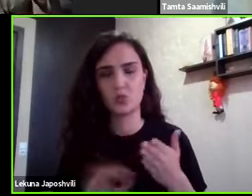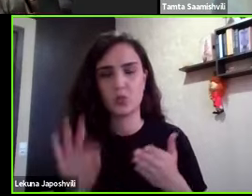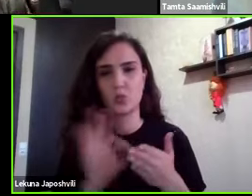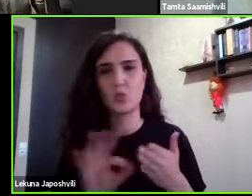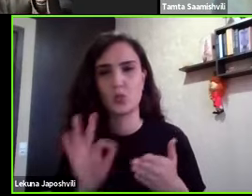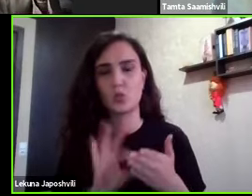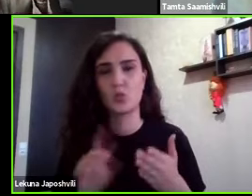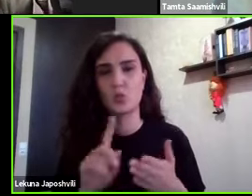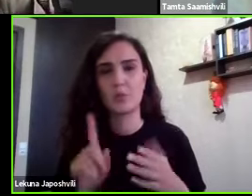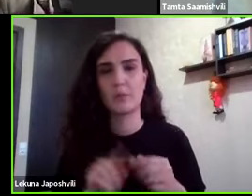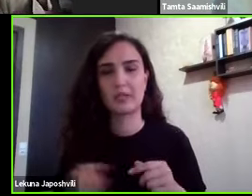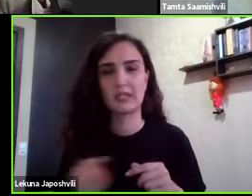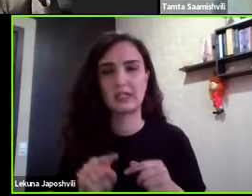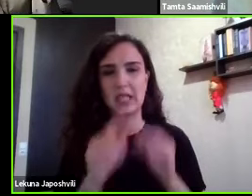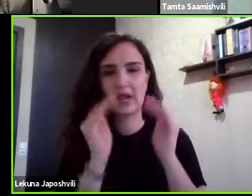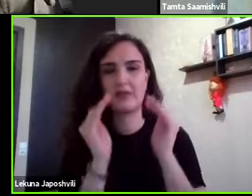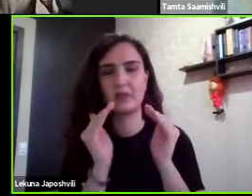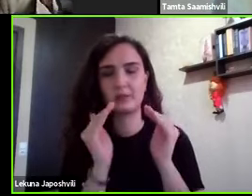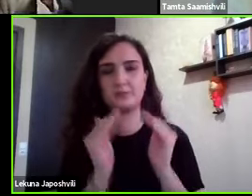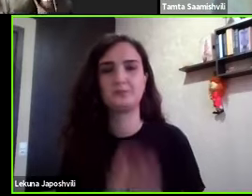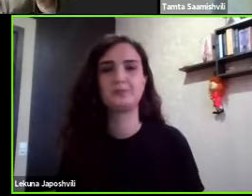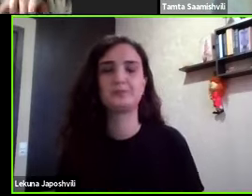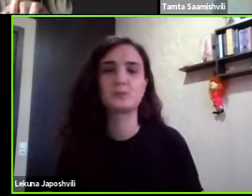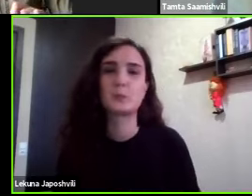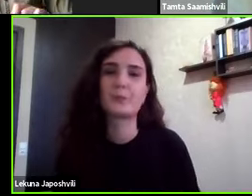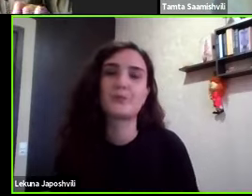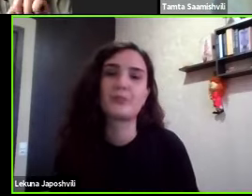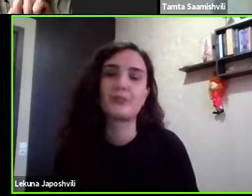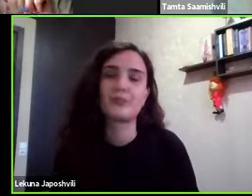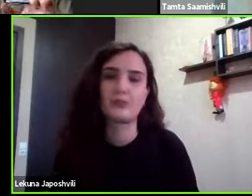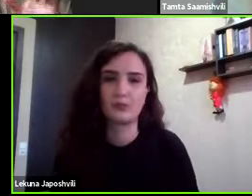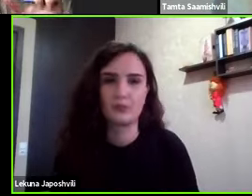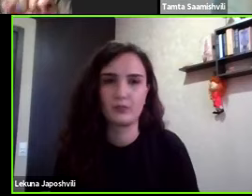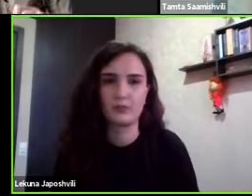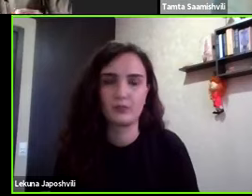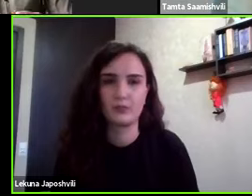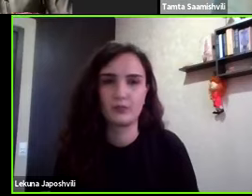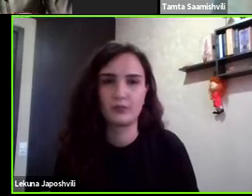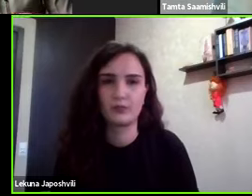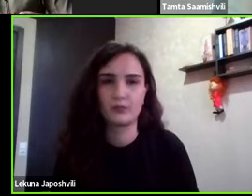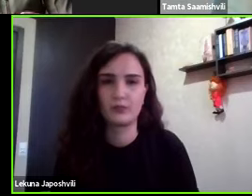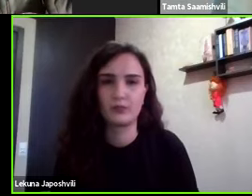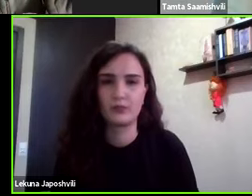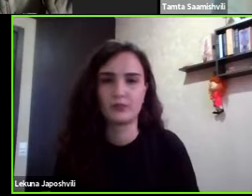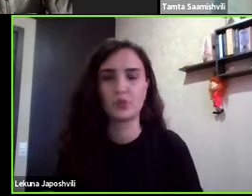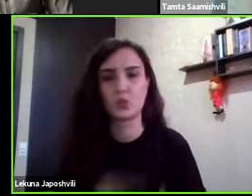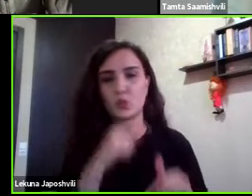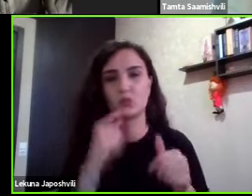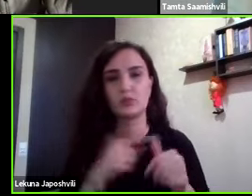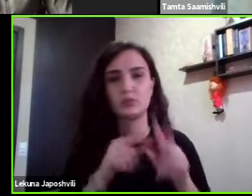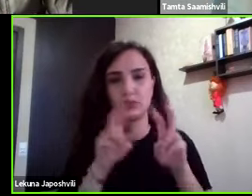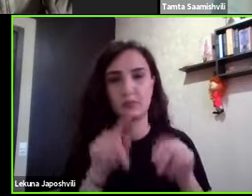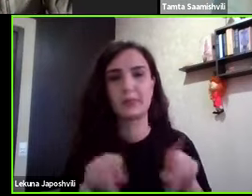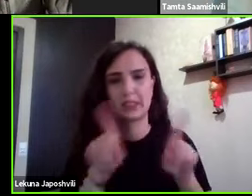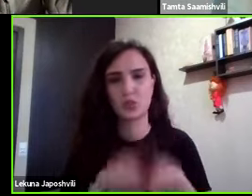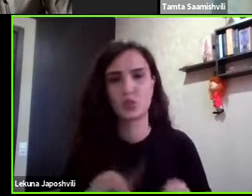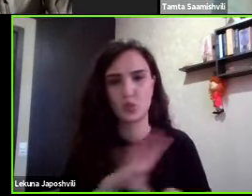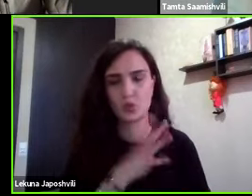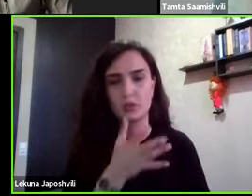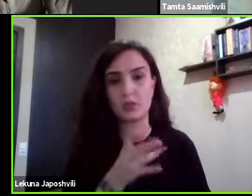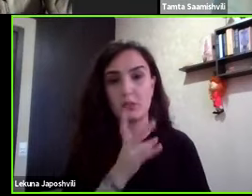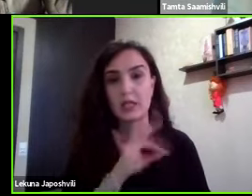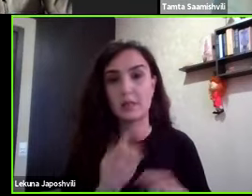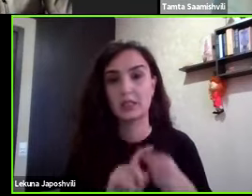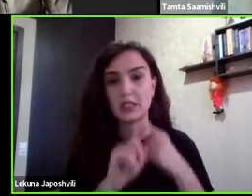აი თახვი ნორკას, რომელსაც რომელსაც უწოდებ, მათაც ჰქონია, მაგრამ